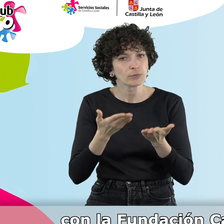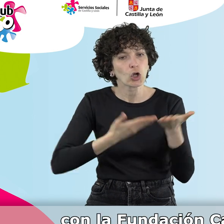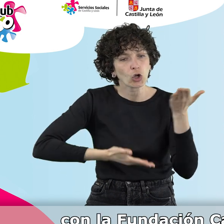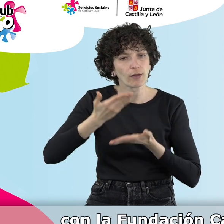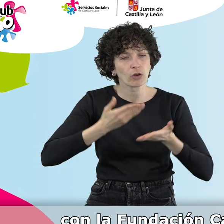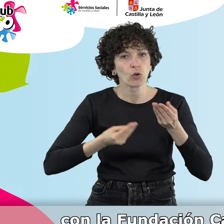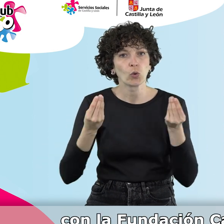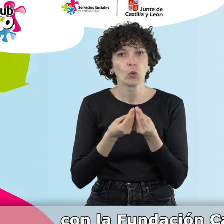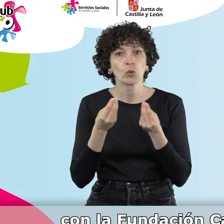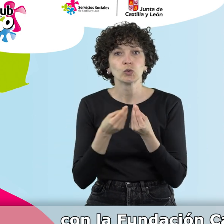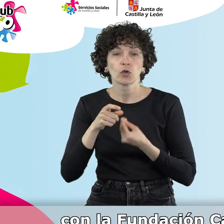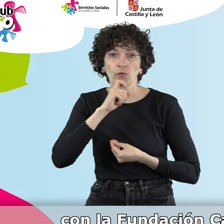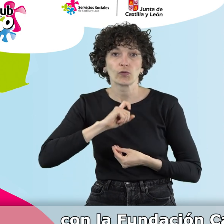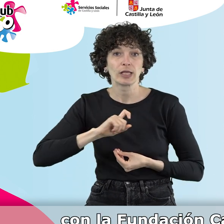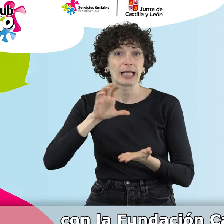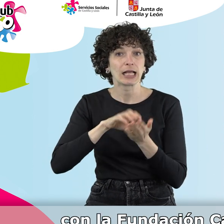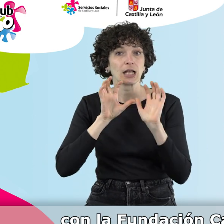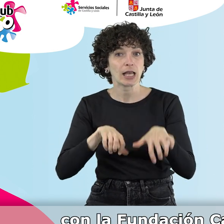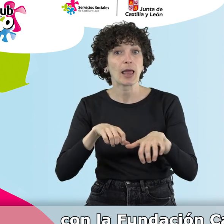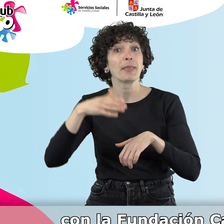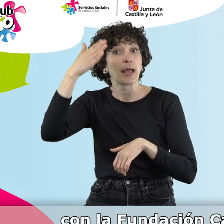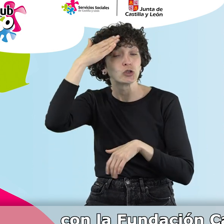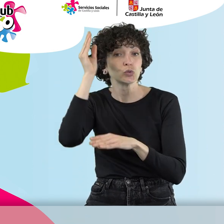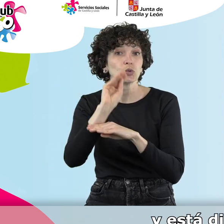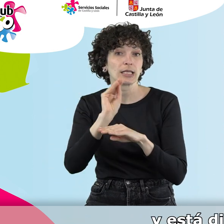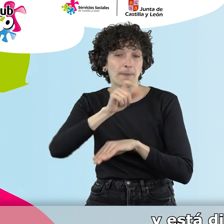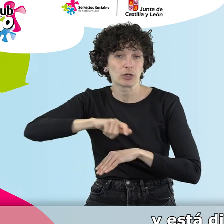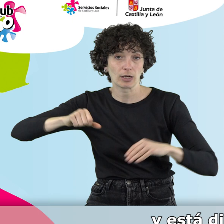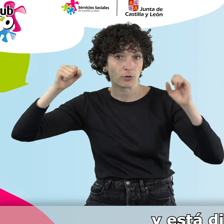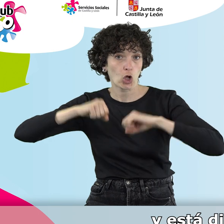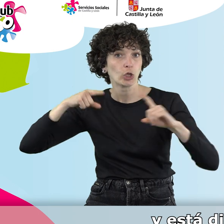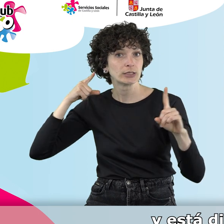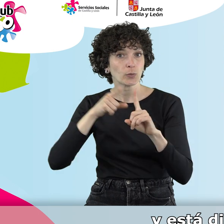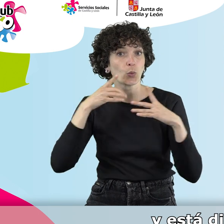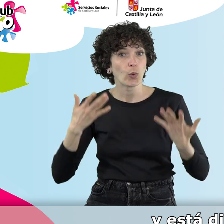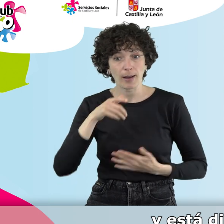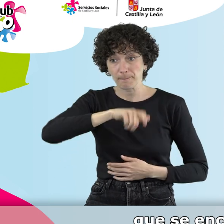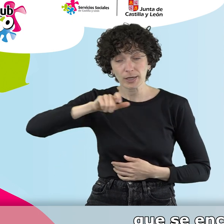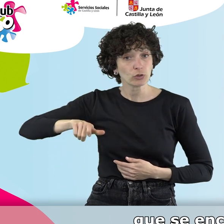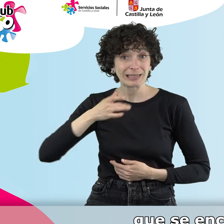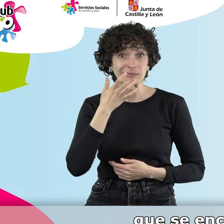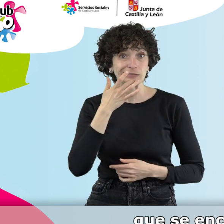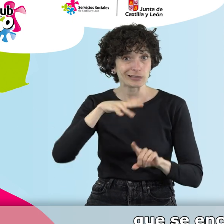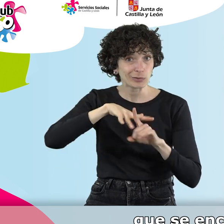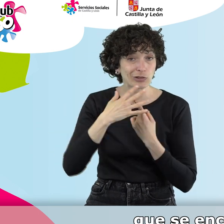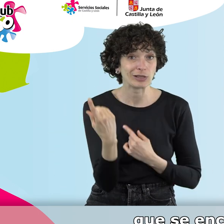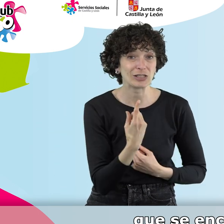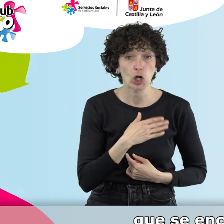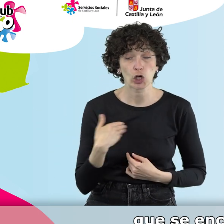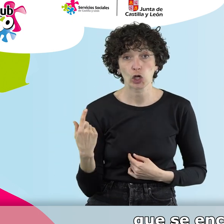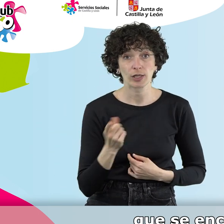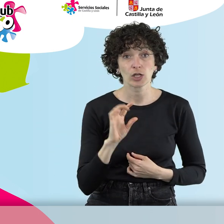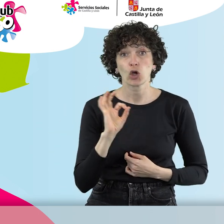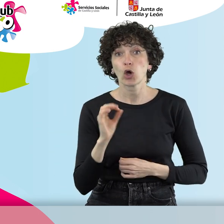colaboración con la Fundación Castellano-Leonesa para la Tutela de Personas Mayores y está dirigido a apoyar a las personas que se encuentran en situación de soledad